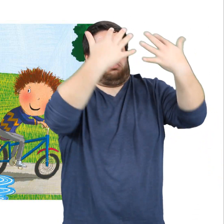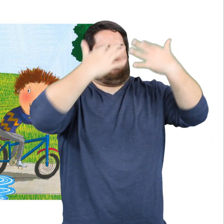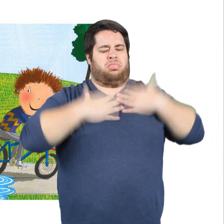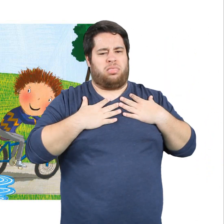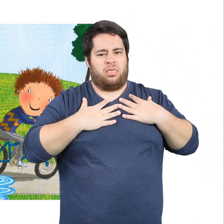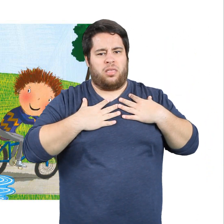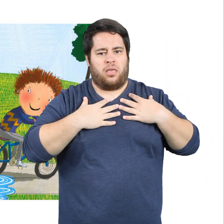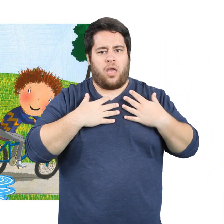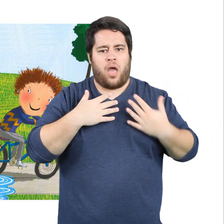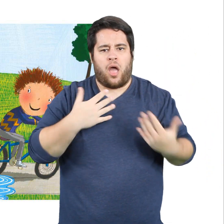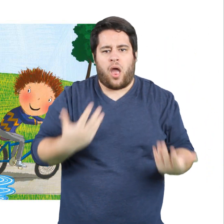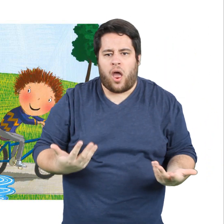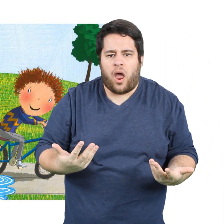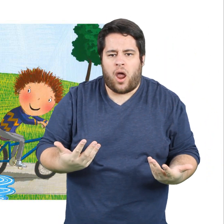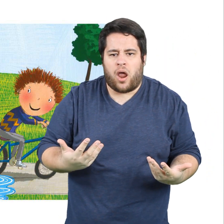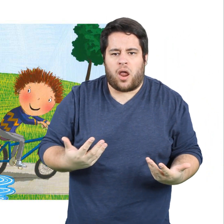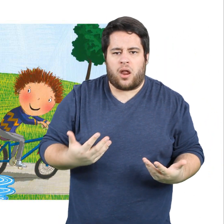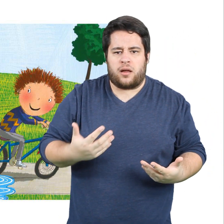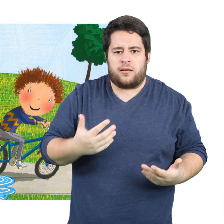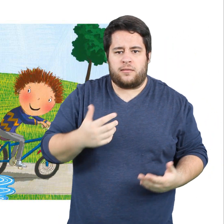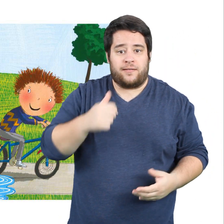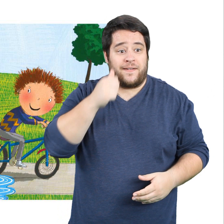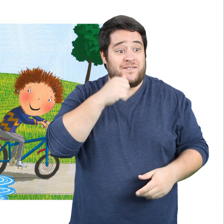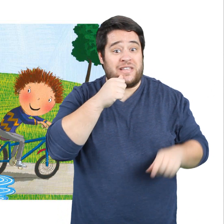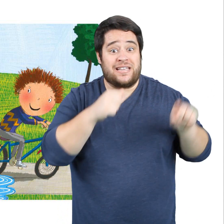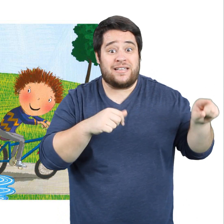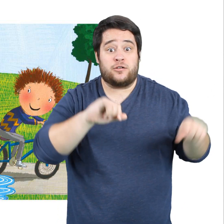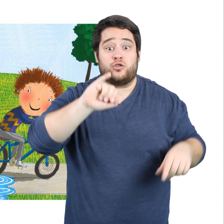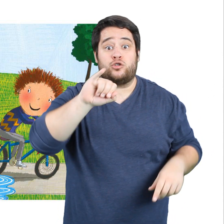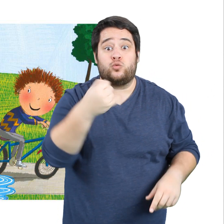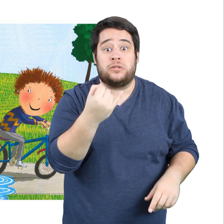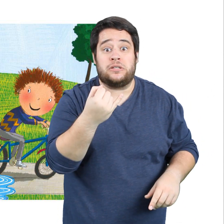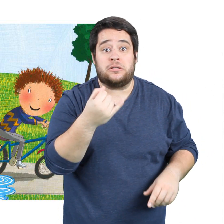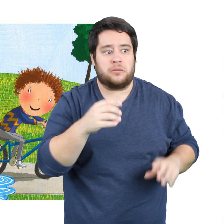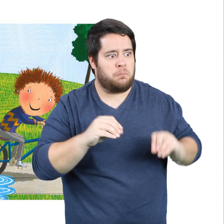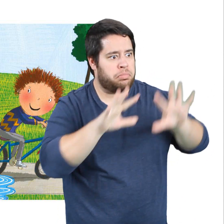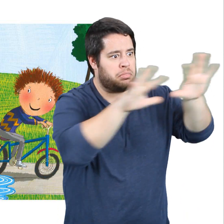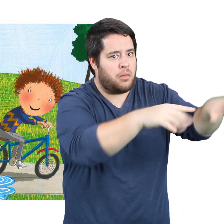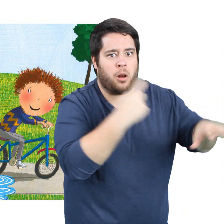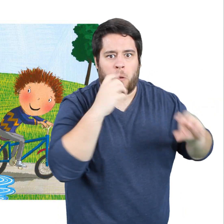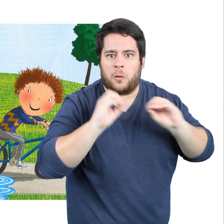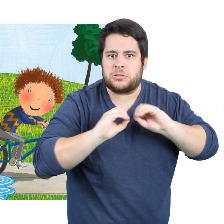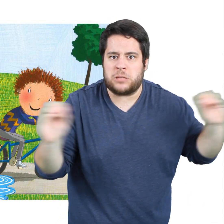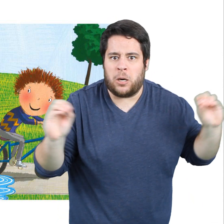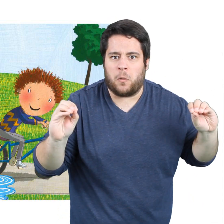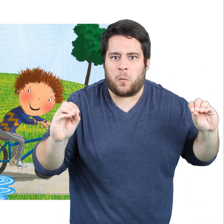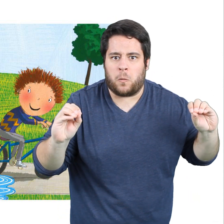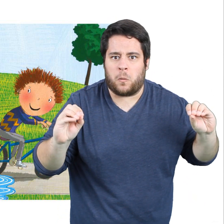lui. Ce garçon freina d'un coup sec et arrosa Jack au lieu de Julie.